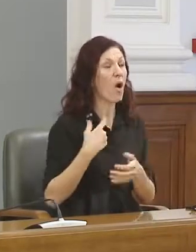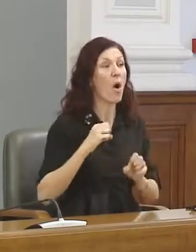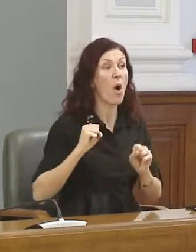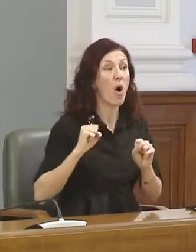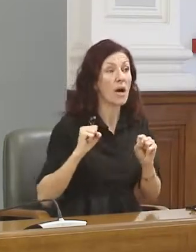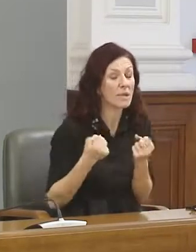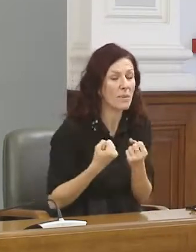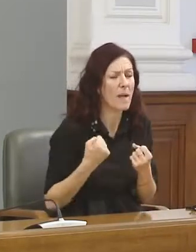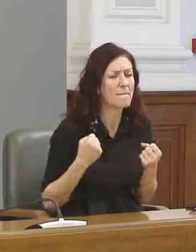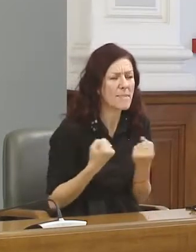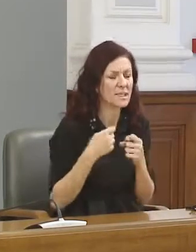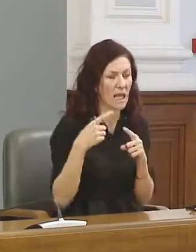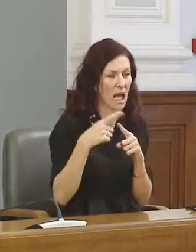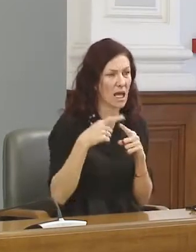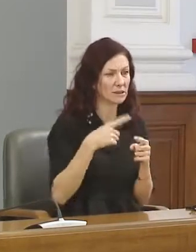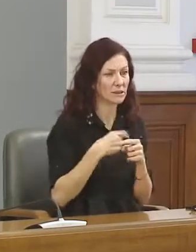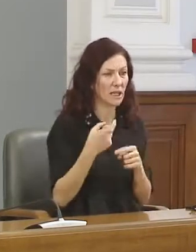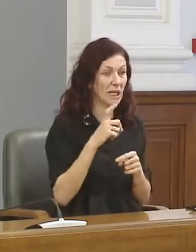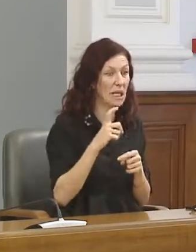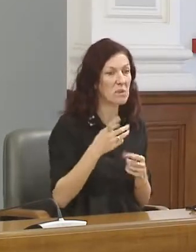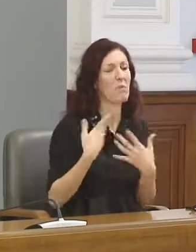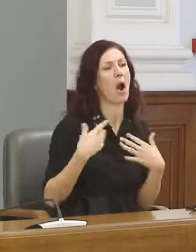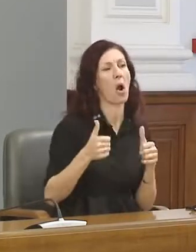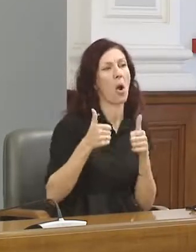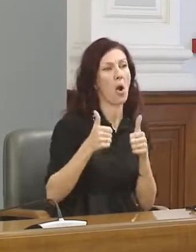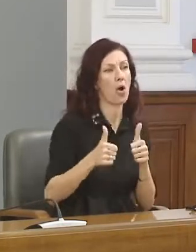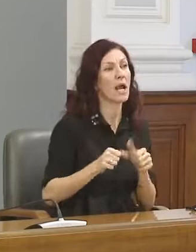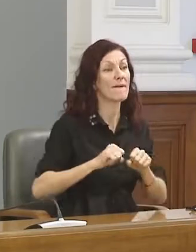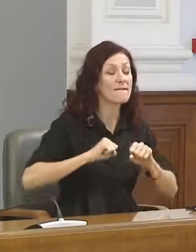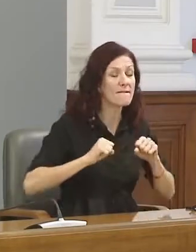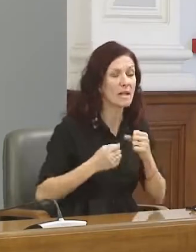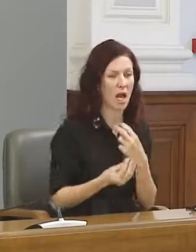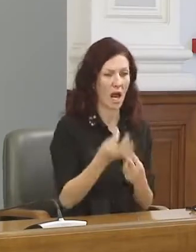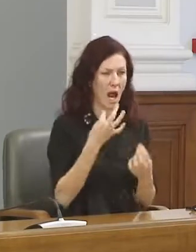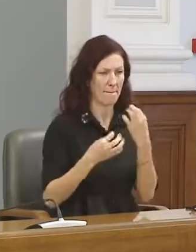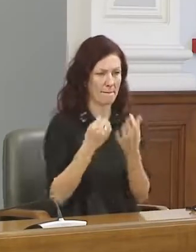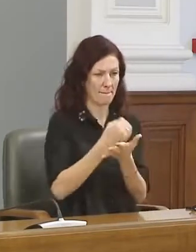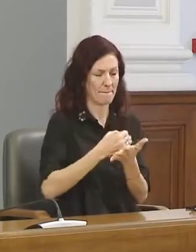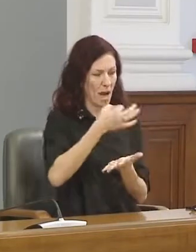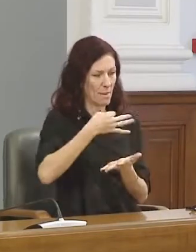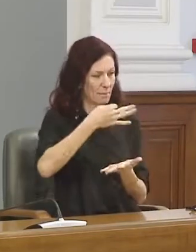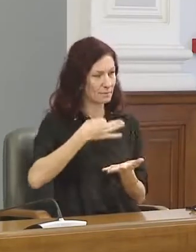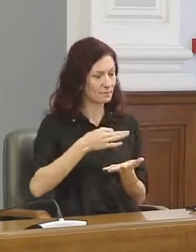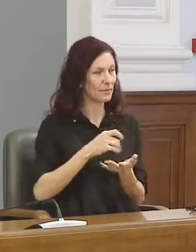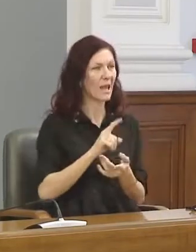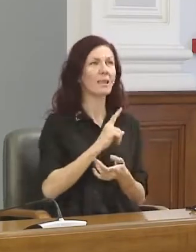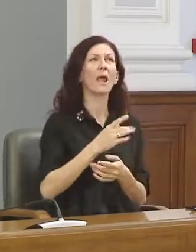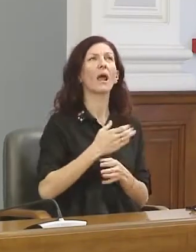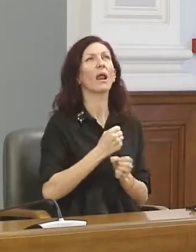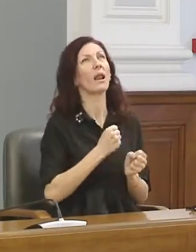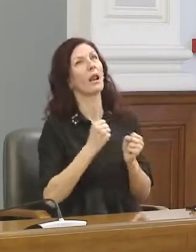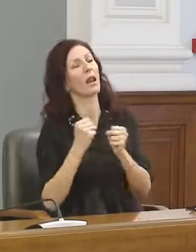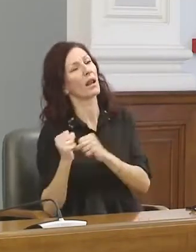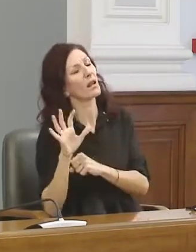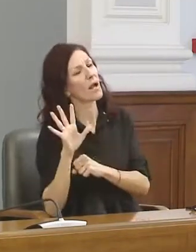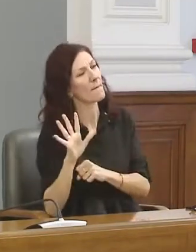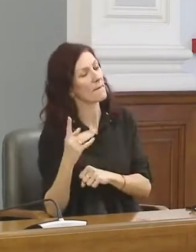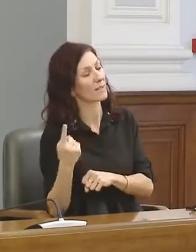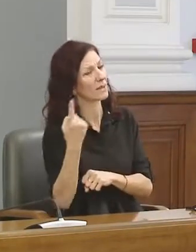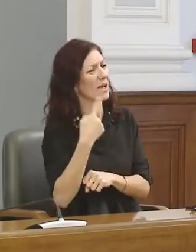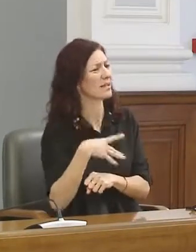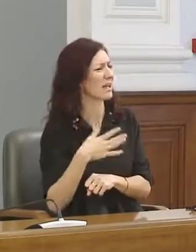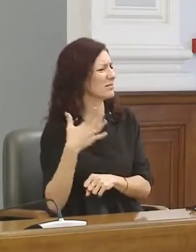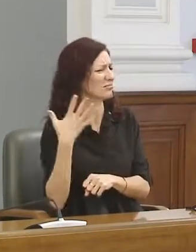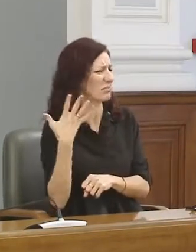че е грип и започне да ги взима пациента, но започне веднага да ги взима. Не на петия ден. Тогава и да ги взима,